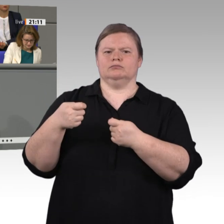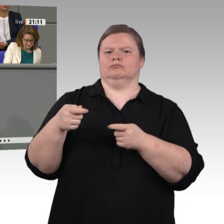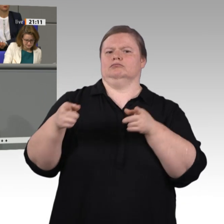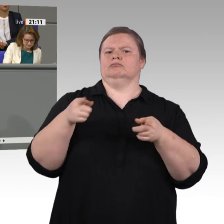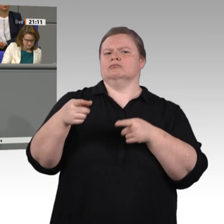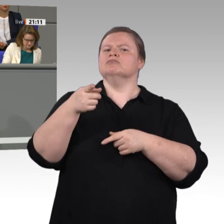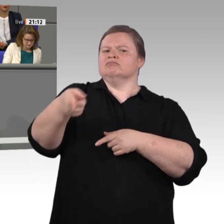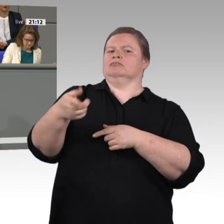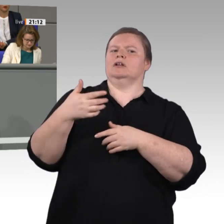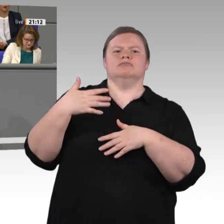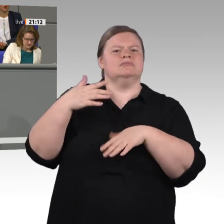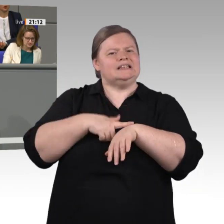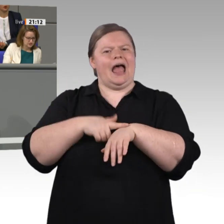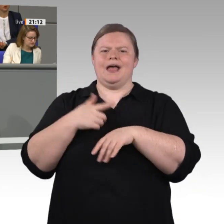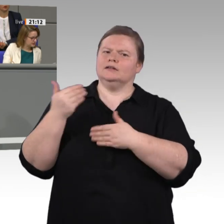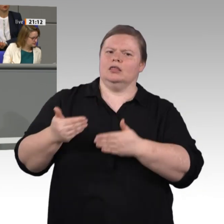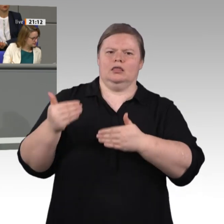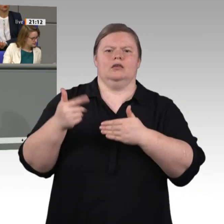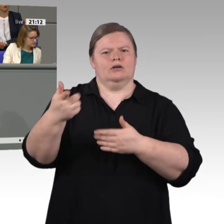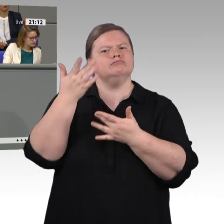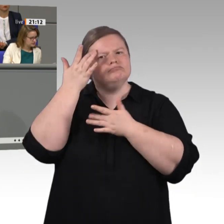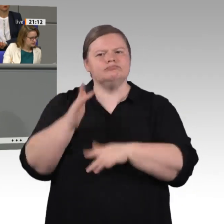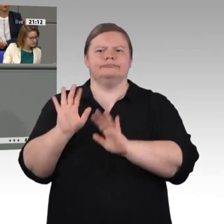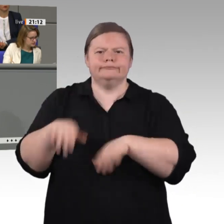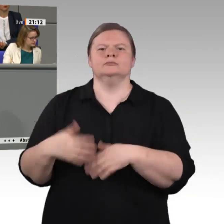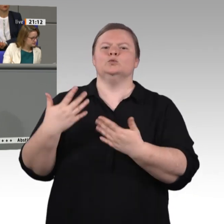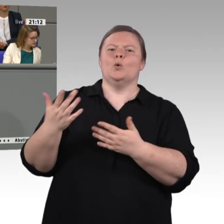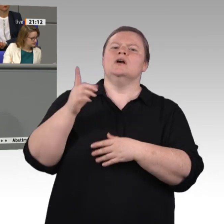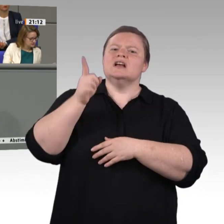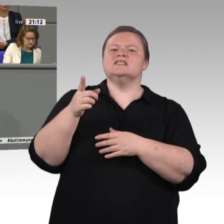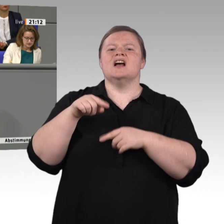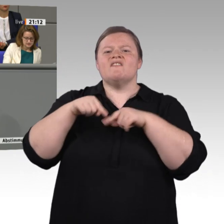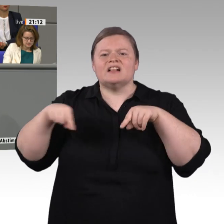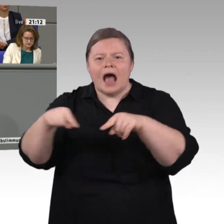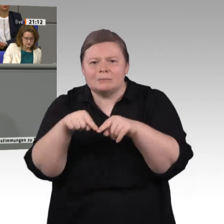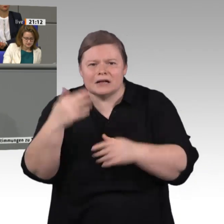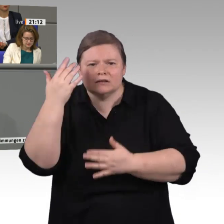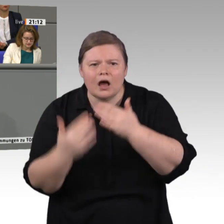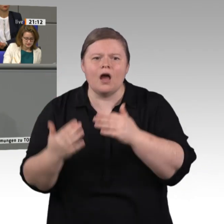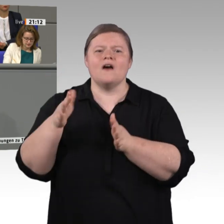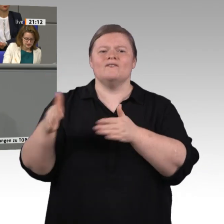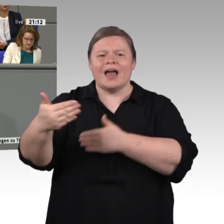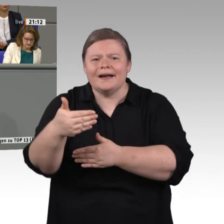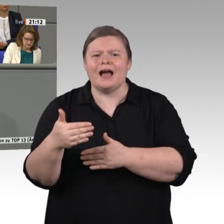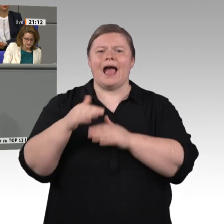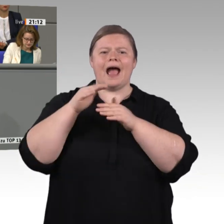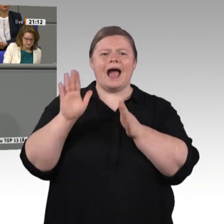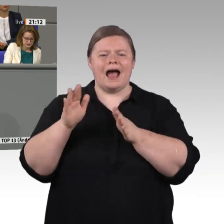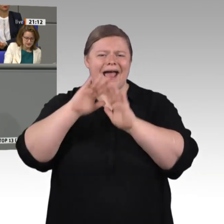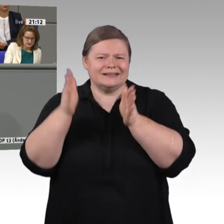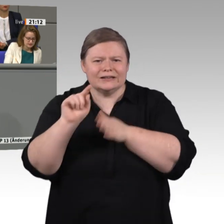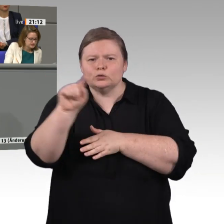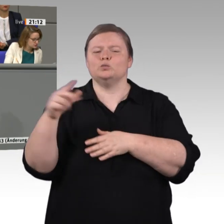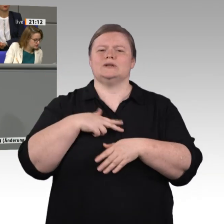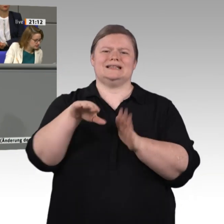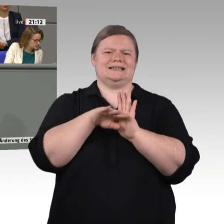hätten die Chance gehabt, sich früher auf das einzustellen, was zum 01.01.2020 passiert. Und das geht weiter. Nachdem Sie